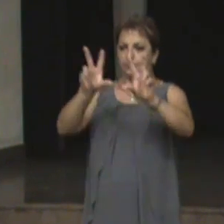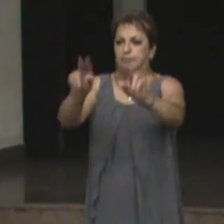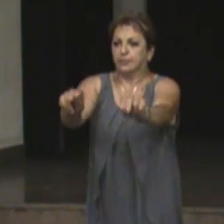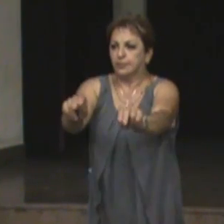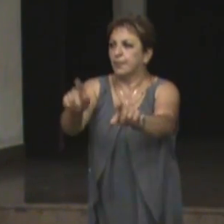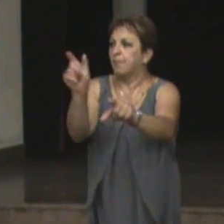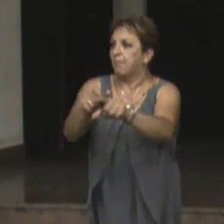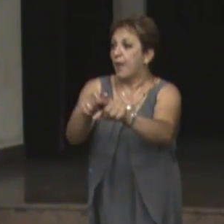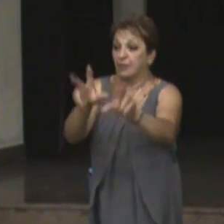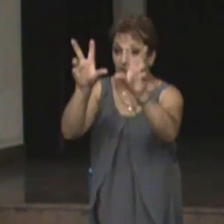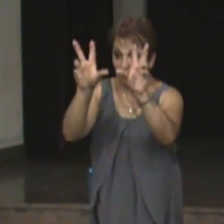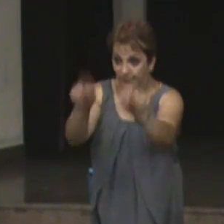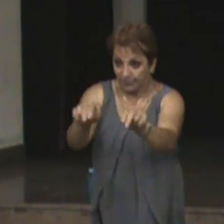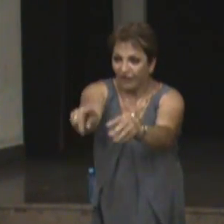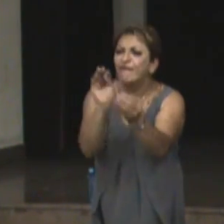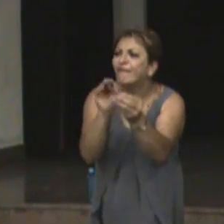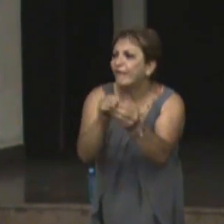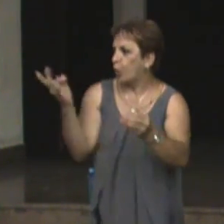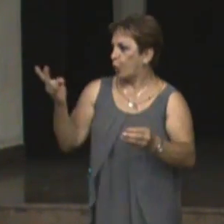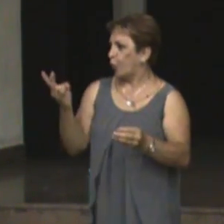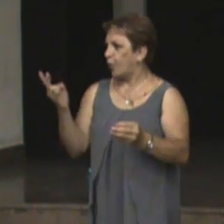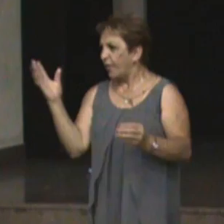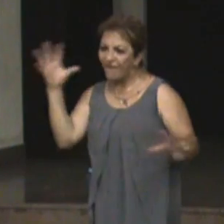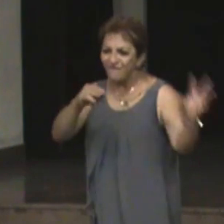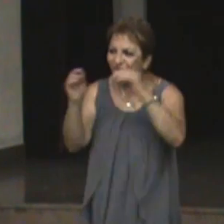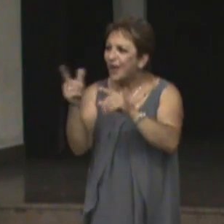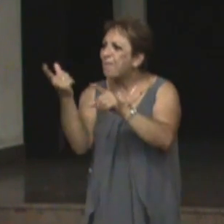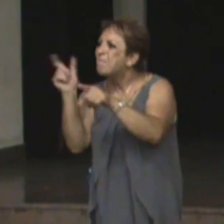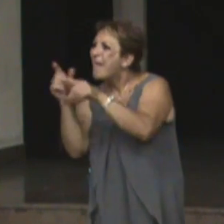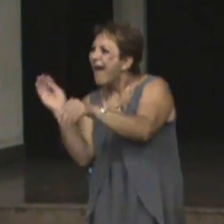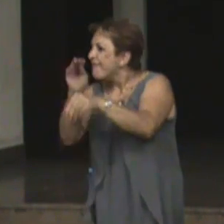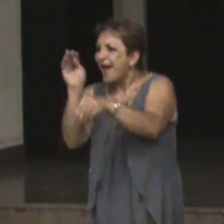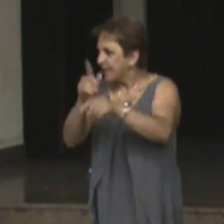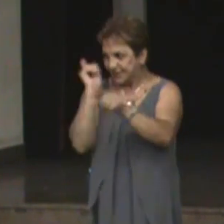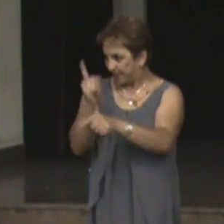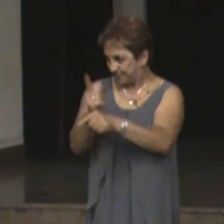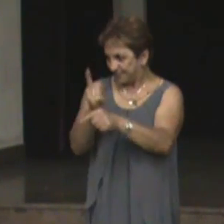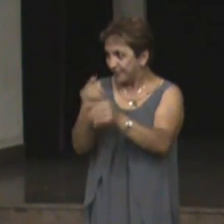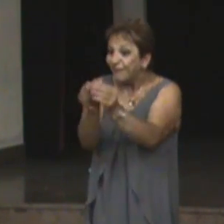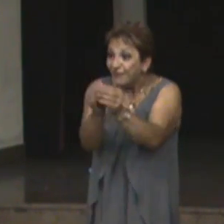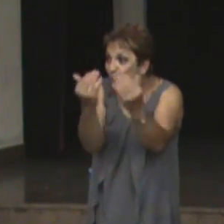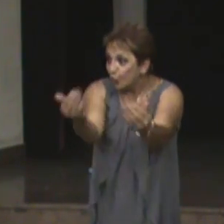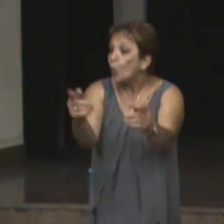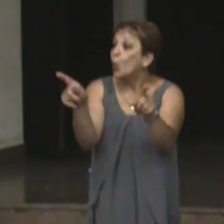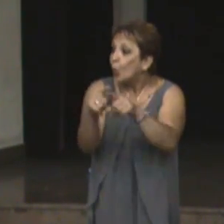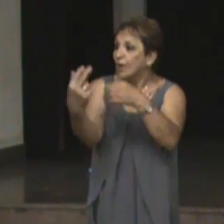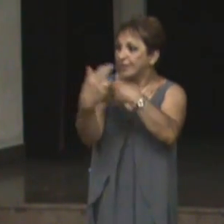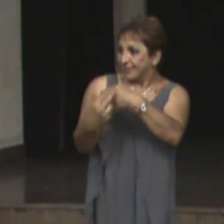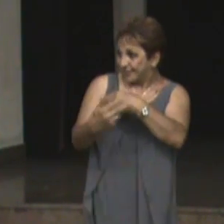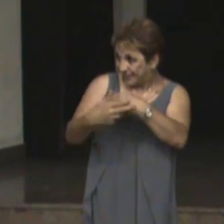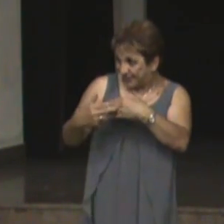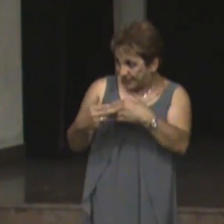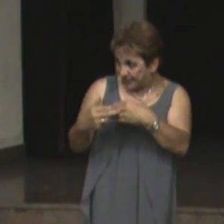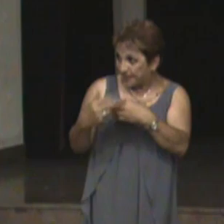Գիրքը, որը գրված, հրատարակված, հաստատված կանոն ունի, բայց նույնիսկ այսօր Սուրբ Գիրքը